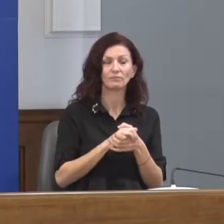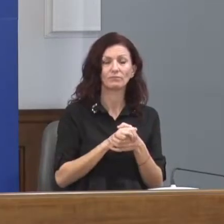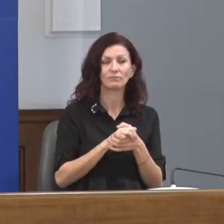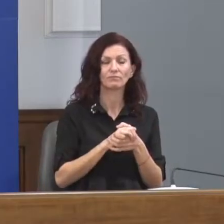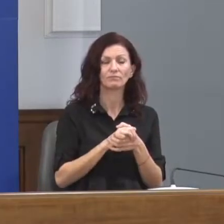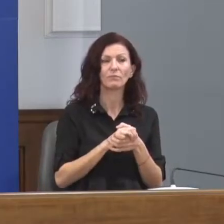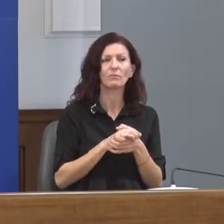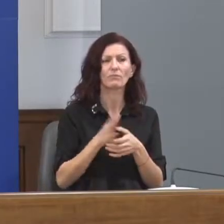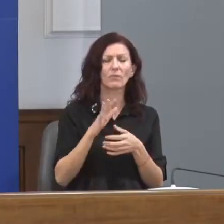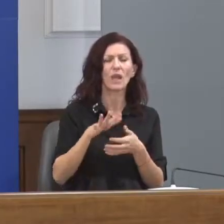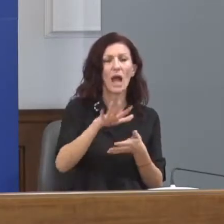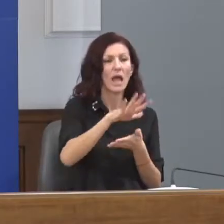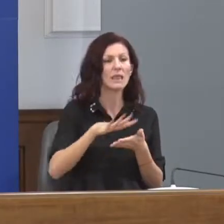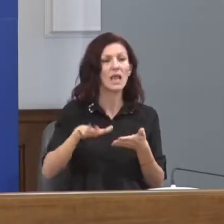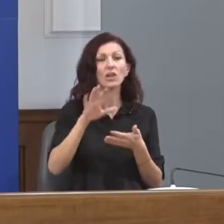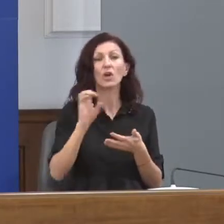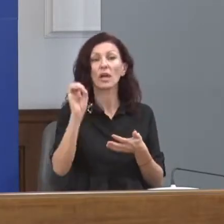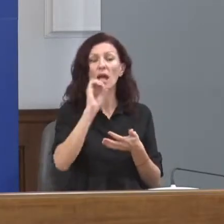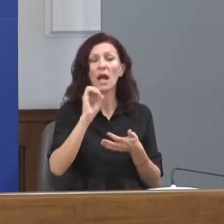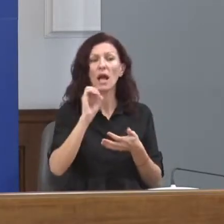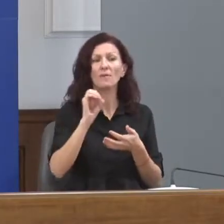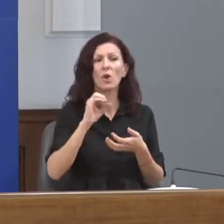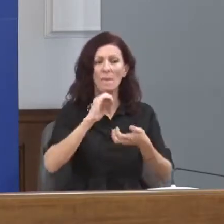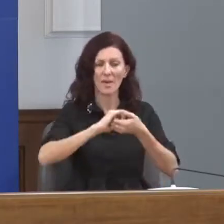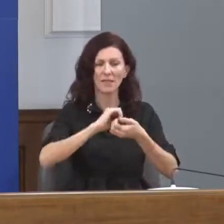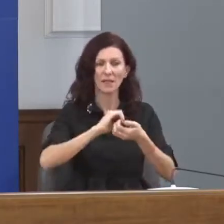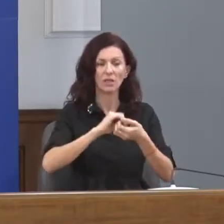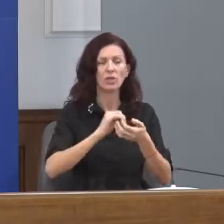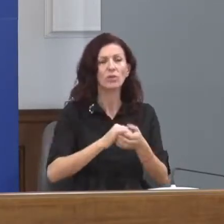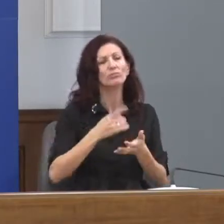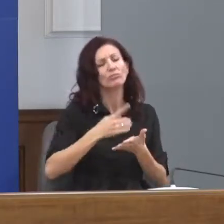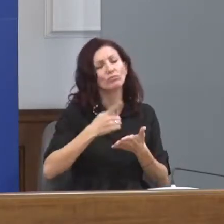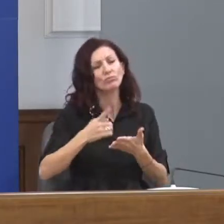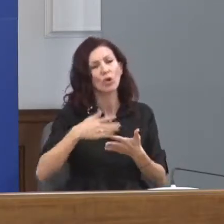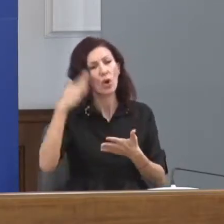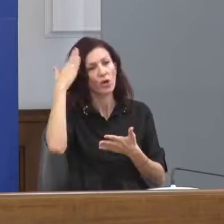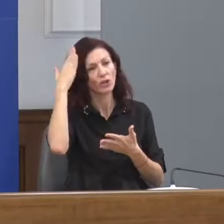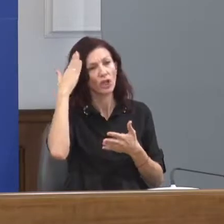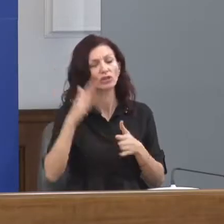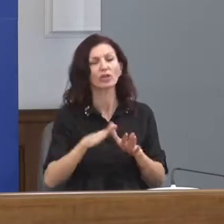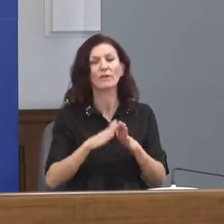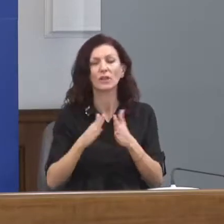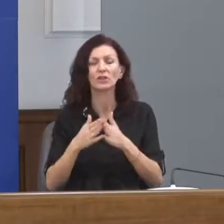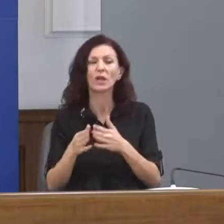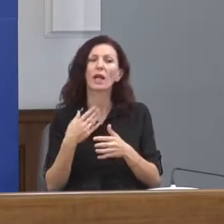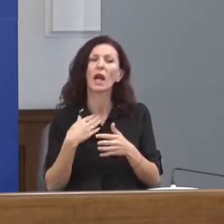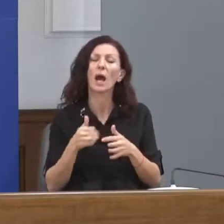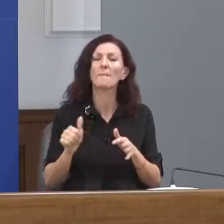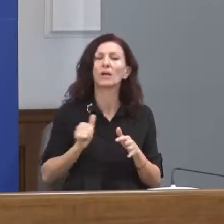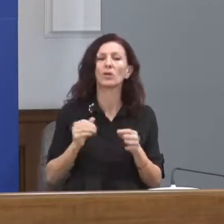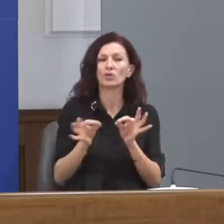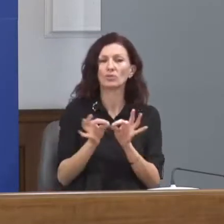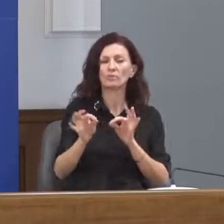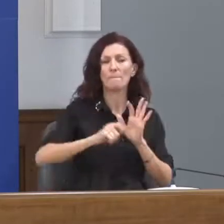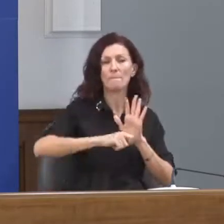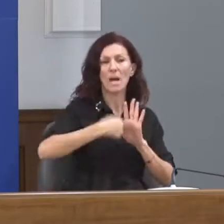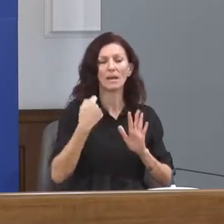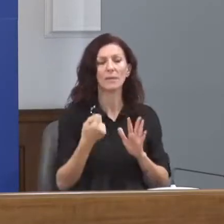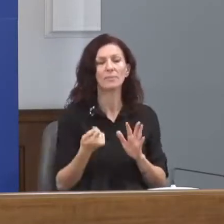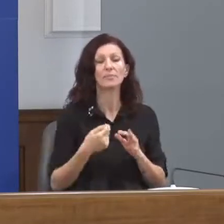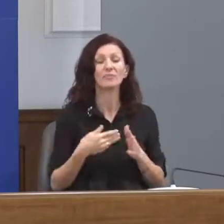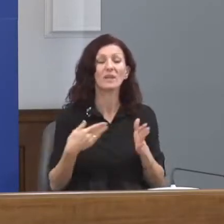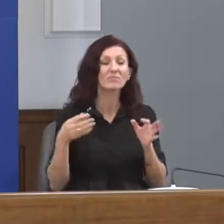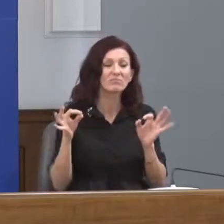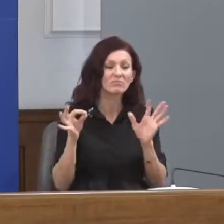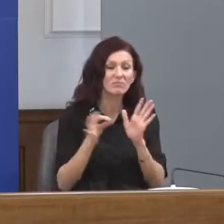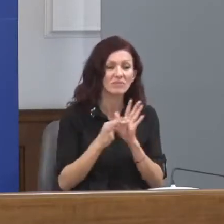на територията на Европейския съюз редица държави членки са предприели поредица от ограничителни мерки с цел овладяване разпространението